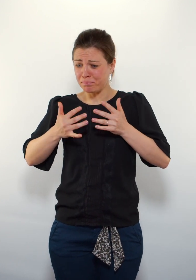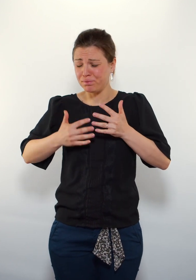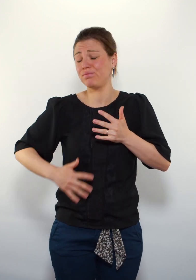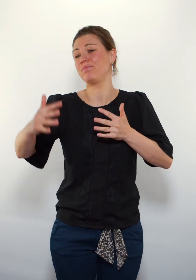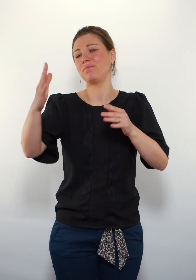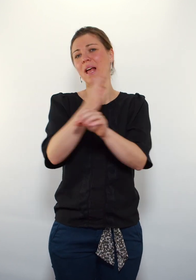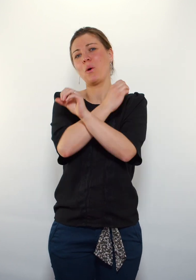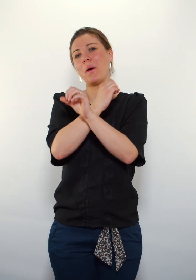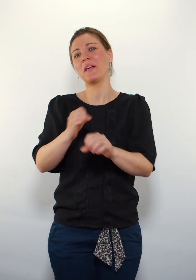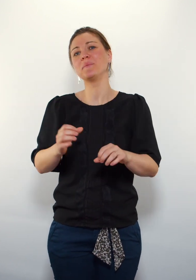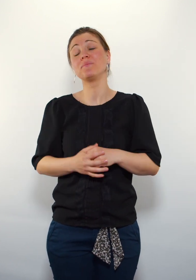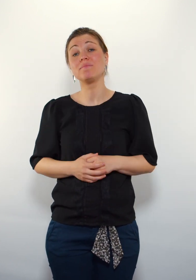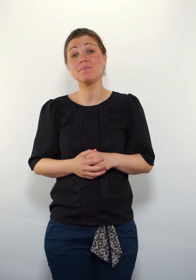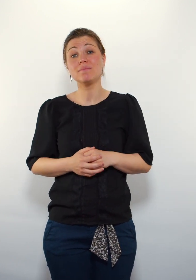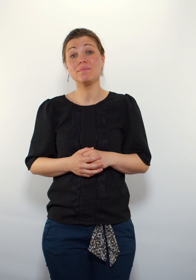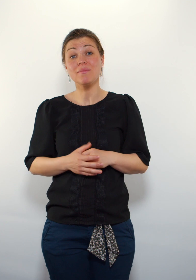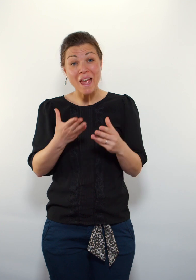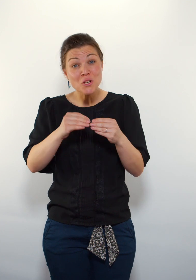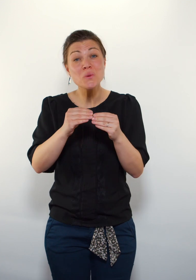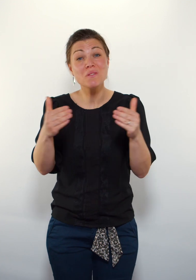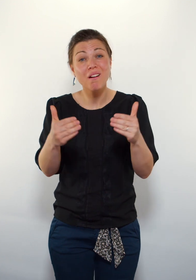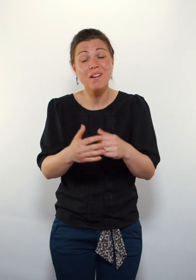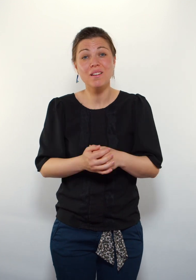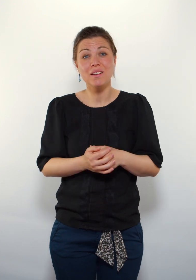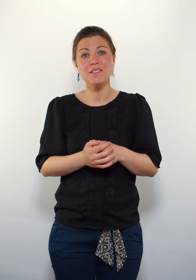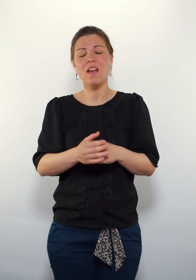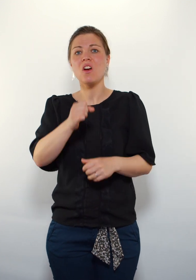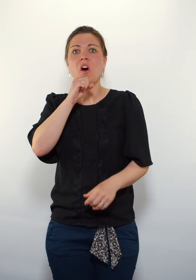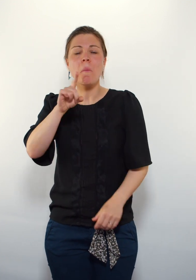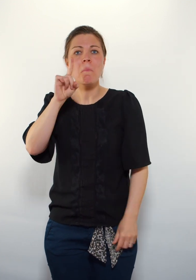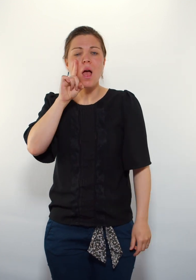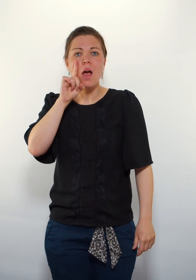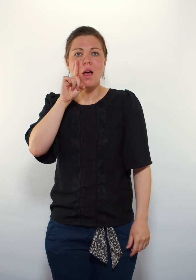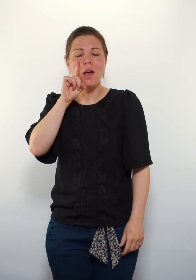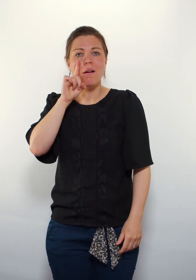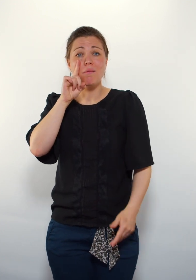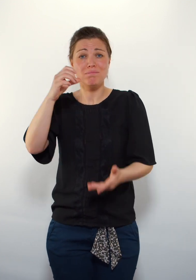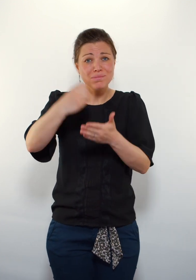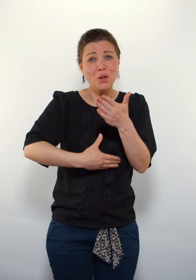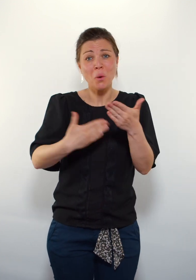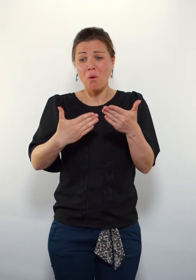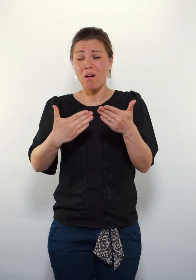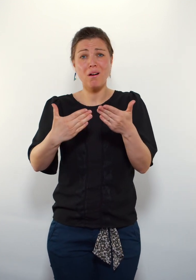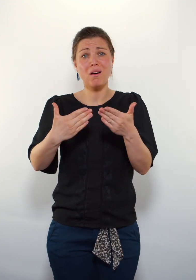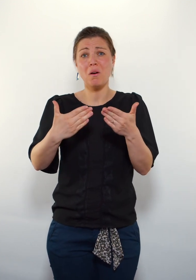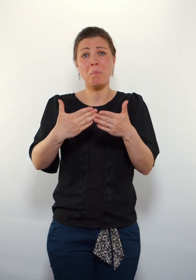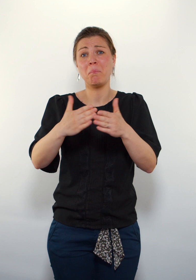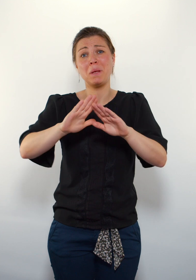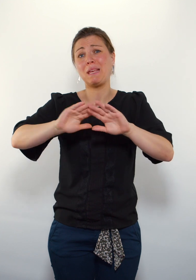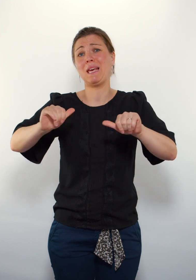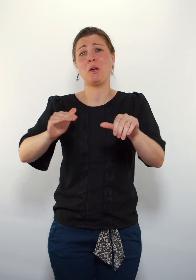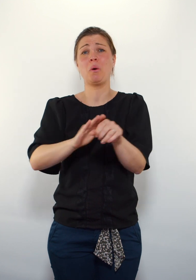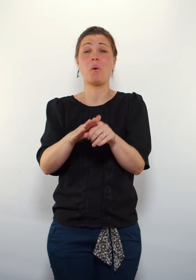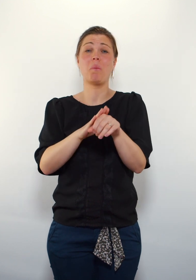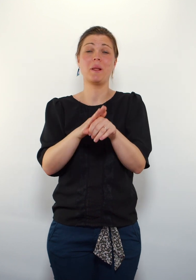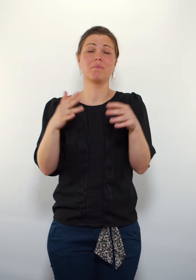quand juste après, j'ai appris que ma grand-mère était totalement guérie. Et là, ça a été j'ai